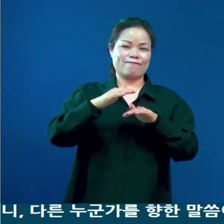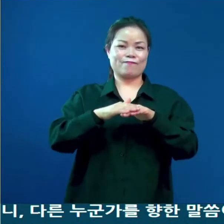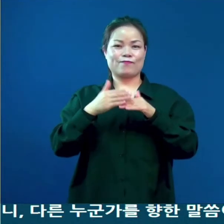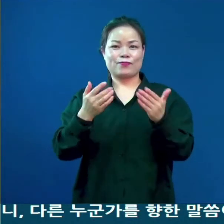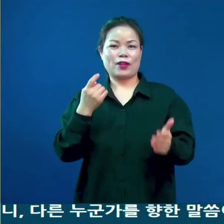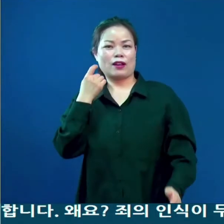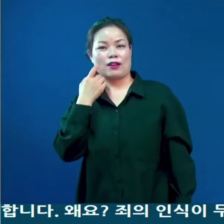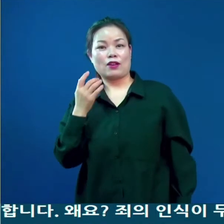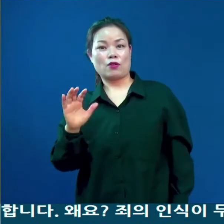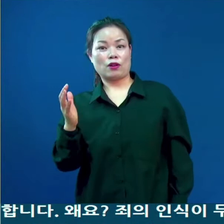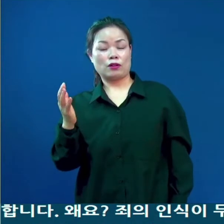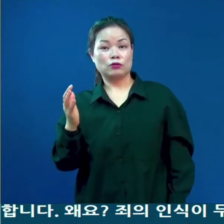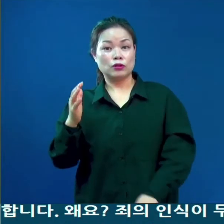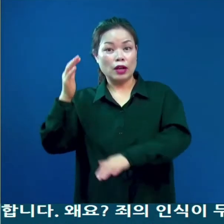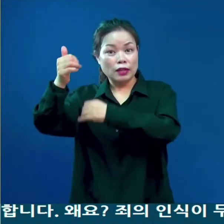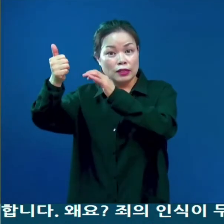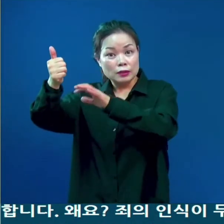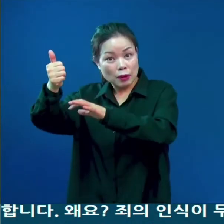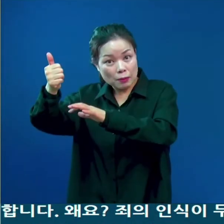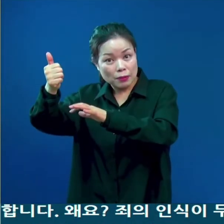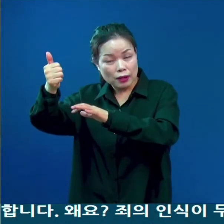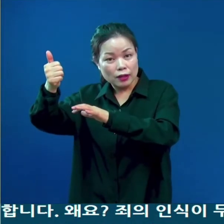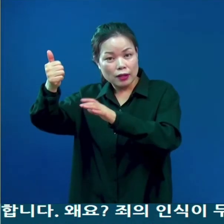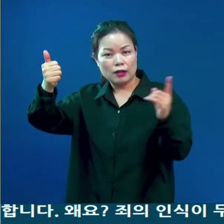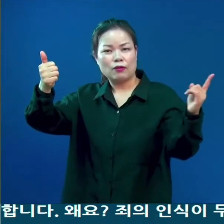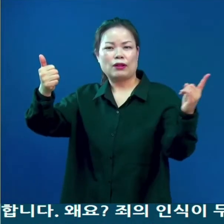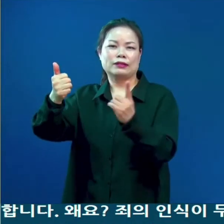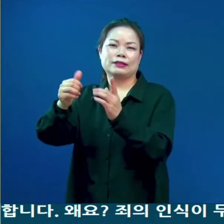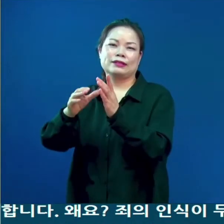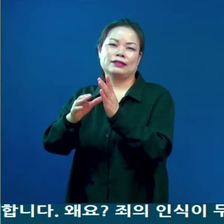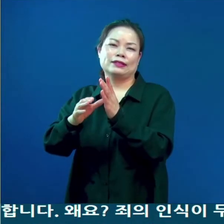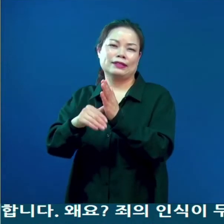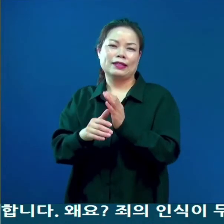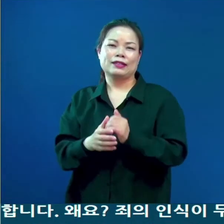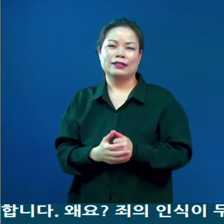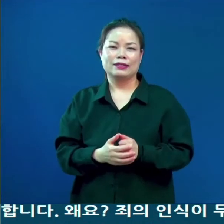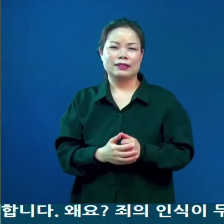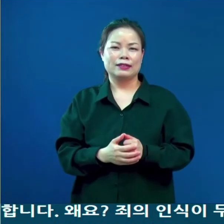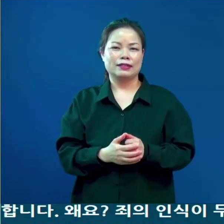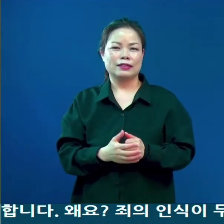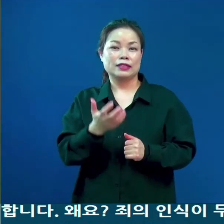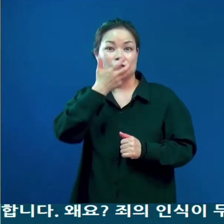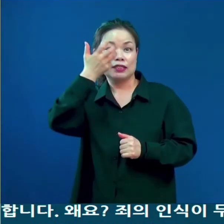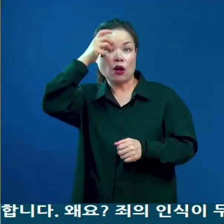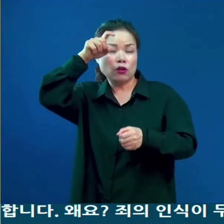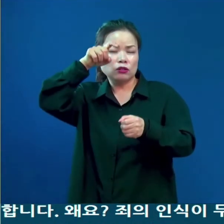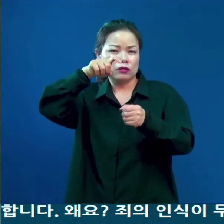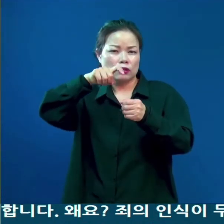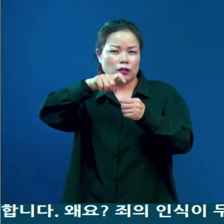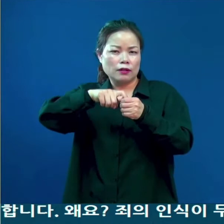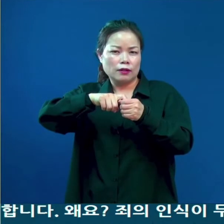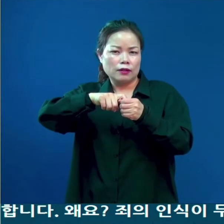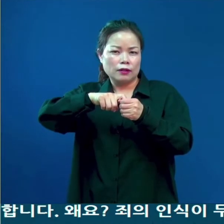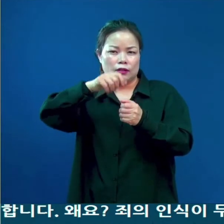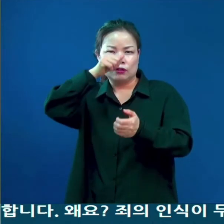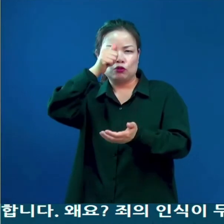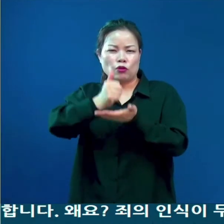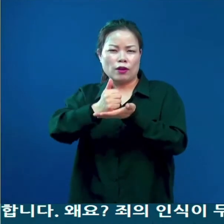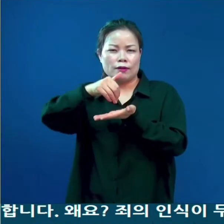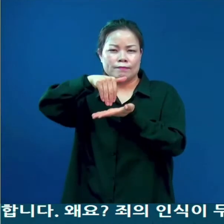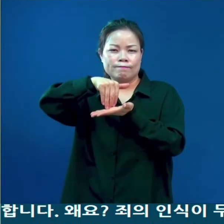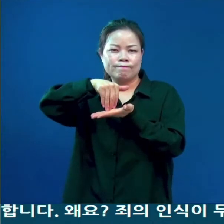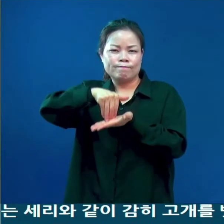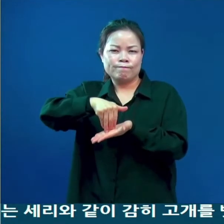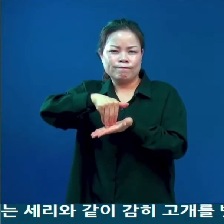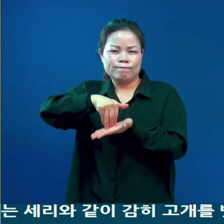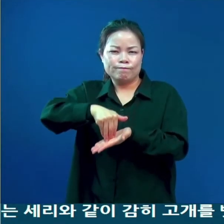영광의 예배 좋습니다. 근데 우리가 하나님 앞에 나올 때 조금은 이 영적인 무거움에 죄에 짓눌린